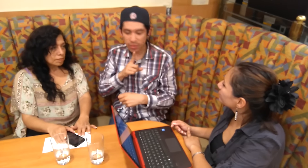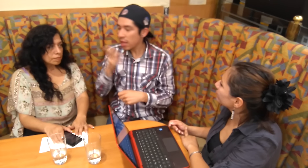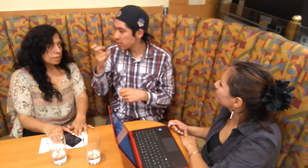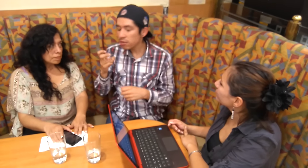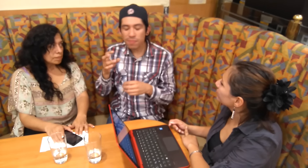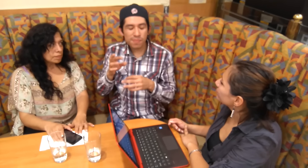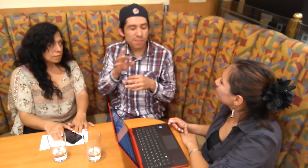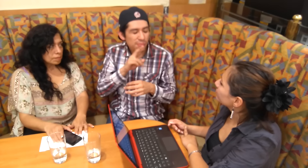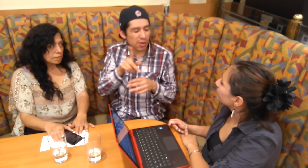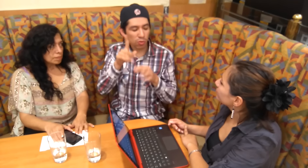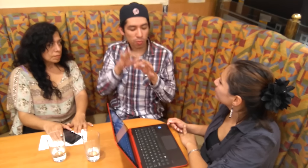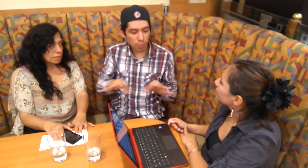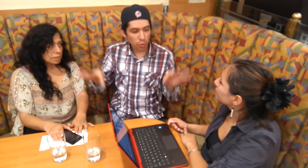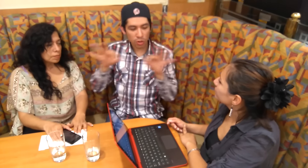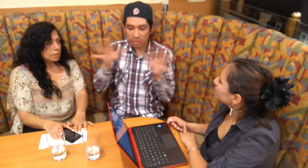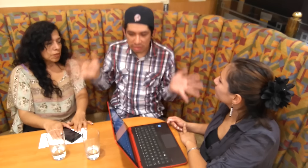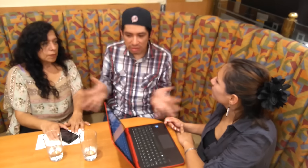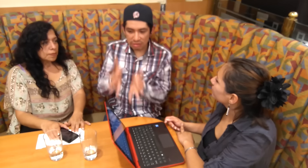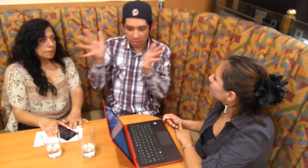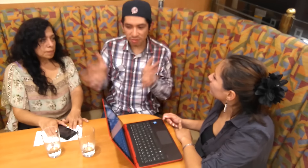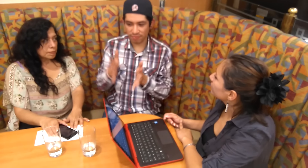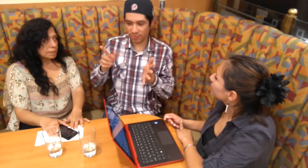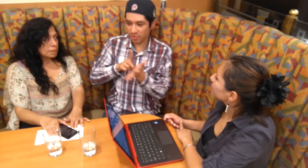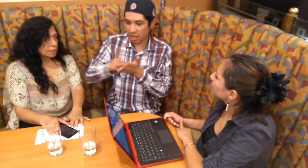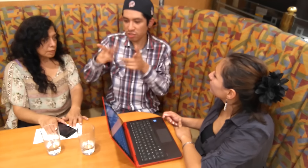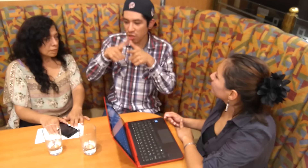que eso daña la salud de las personas sordas. Es muy importante